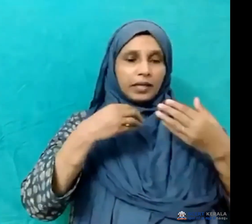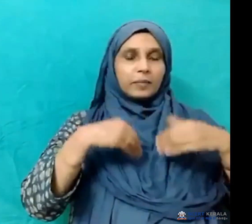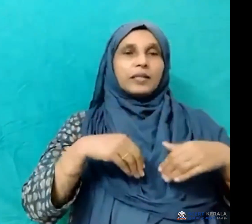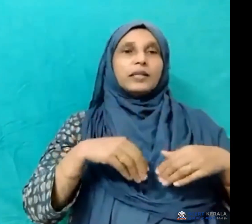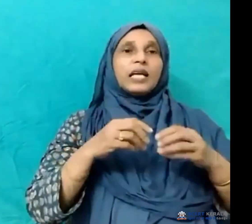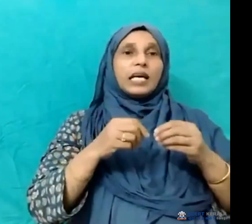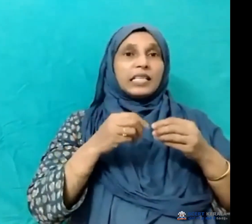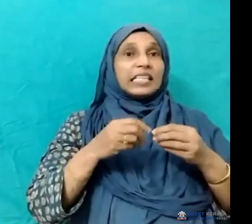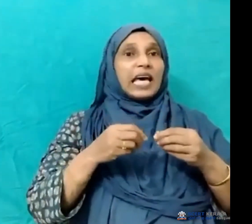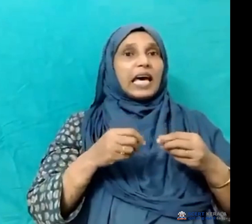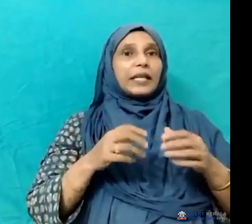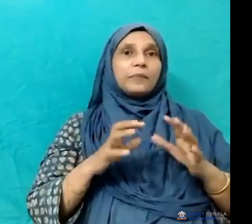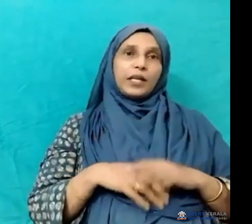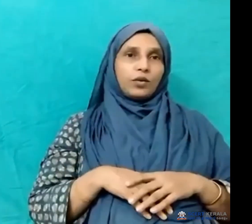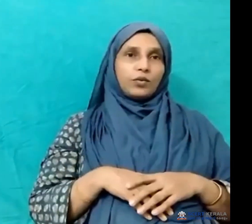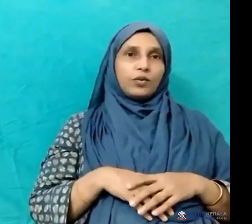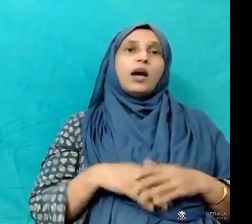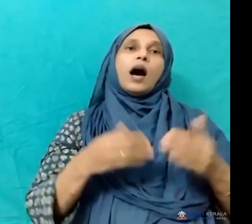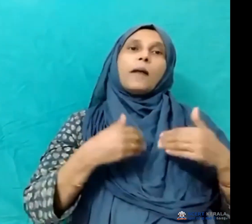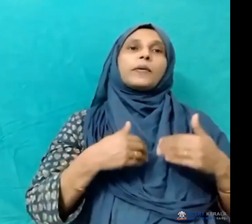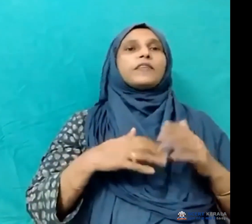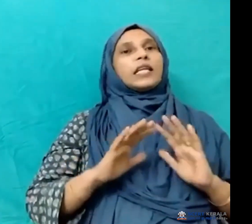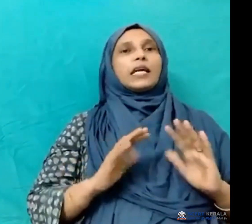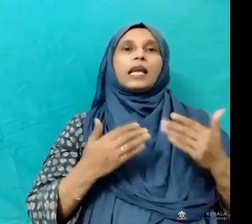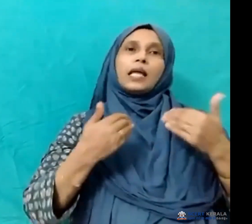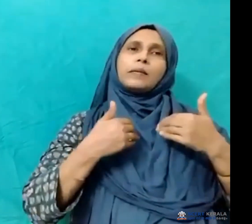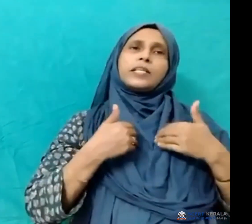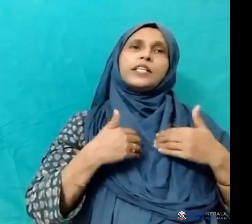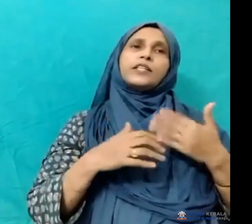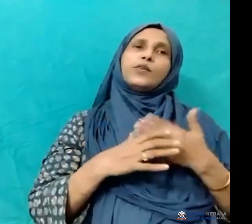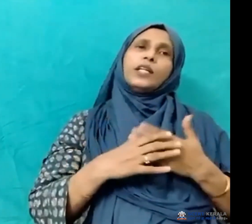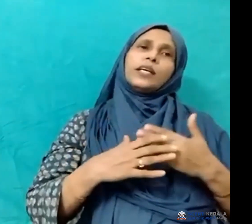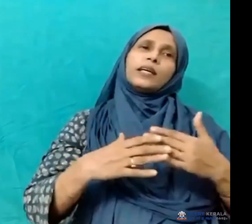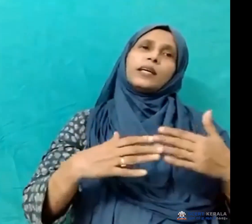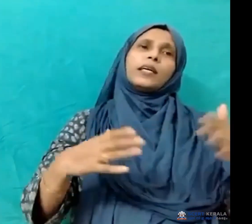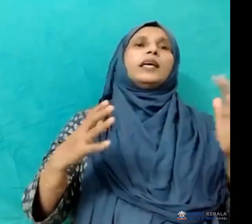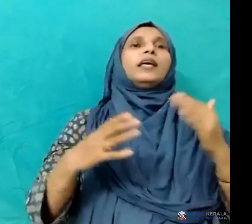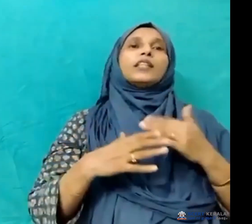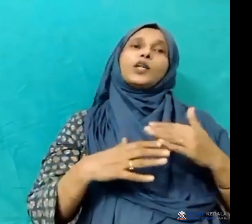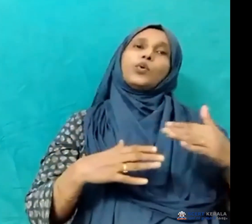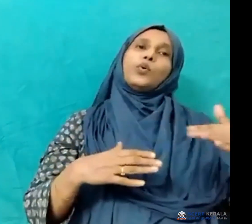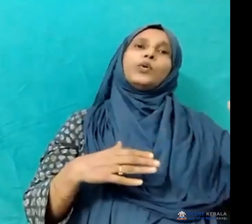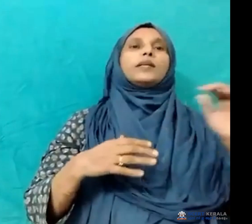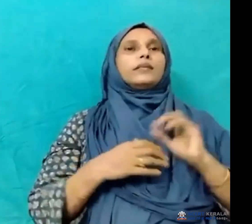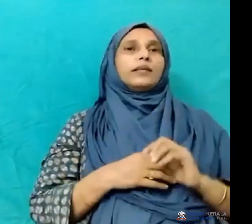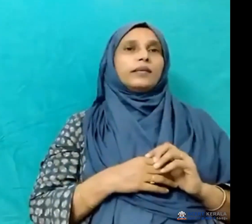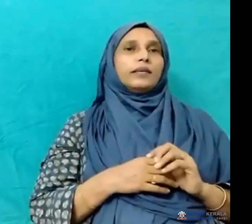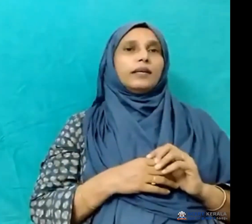നമ്മൾ അത് ദഹനം നടക്കുന്നു. ആ പ്രവർത്തനങ്ങളെല്ലാം നമ്മുടെ ശരീരത്തിന്റെ ഉള്ളിൽ ഇങ്ങനെ നടന്നോണ്ടിരിക്കുന്നുണ്ട്